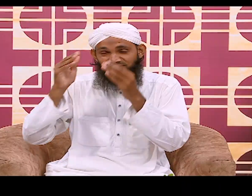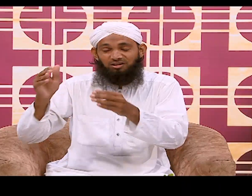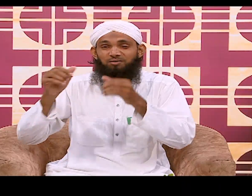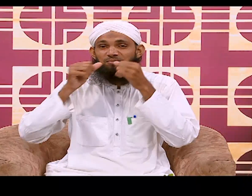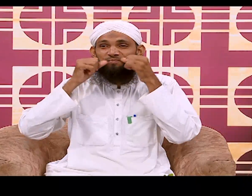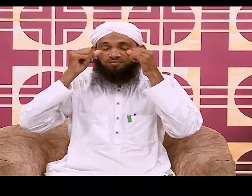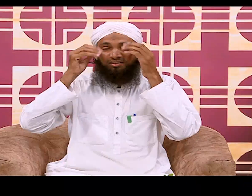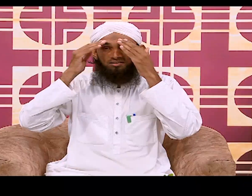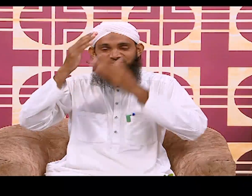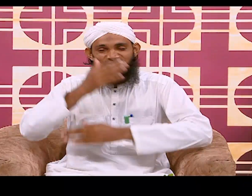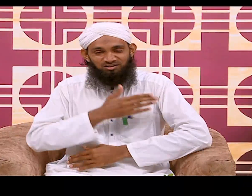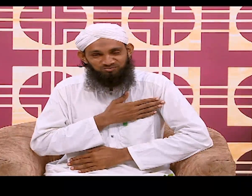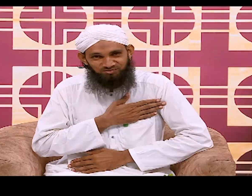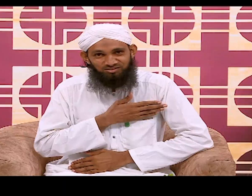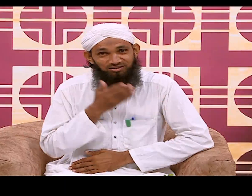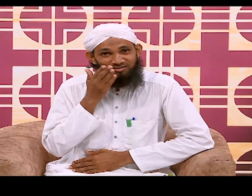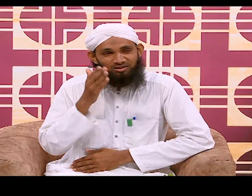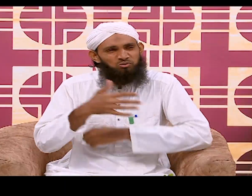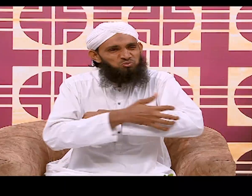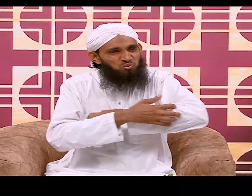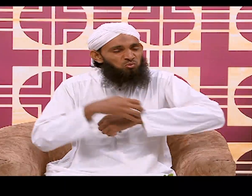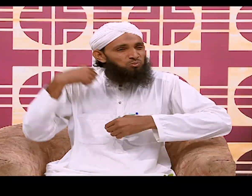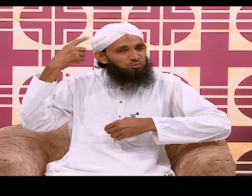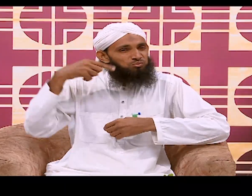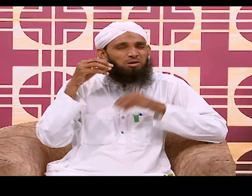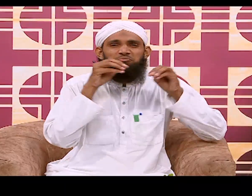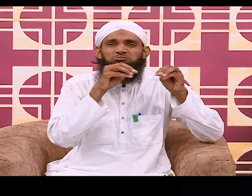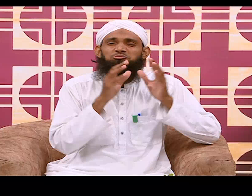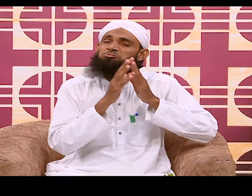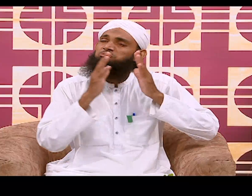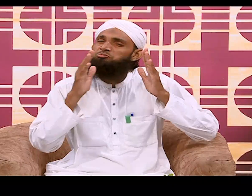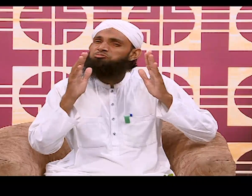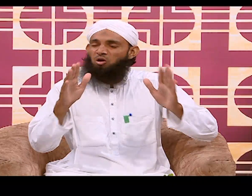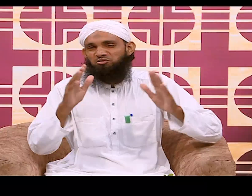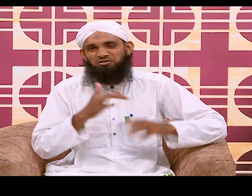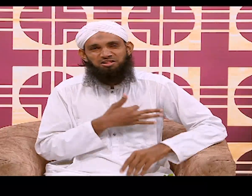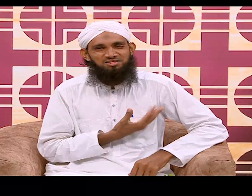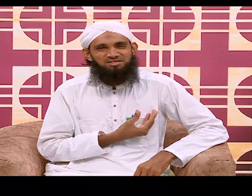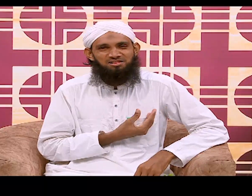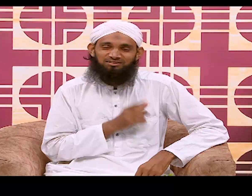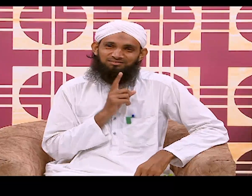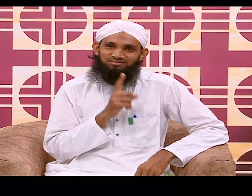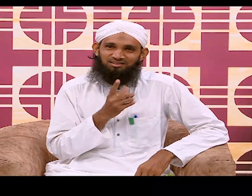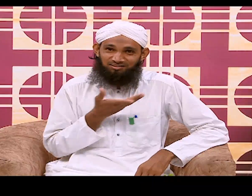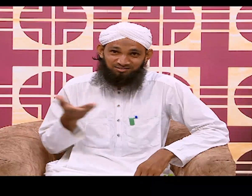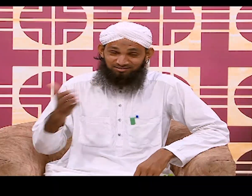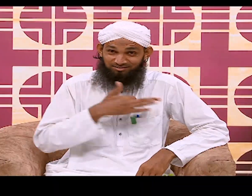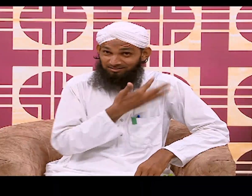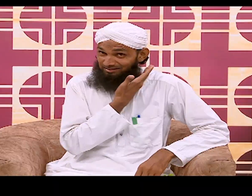صلی اللہ علیہ وآلہ وسلم کی دکھیاری امت کا کیسا درد رکھنے والے تھے۔ یقیناً آپ چاہتے تو